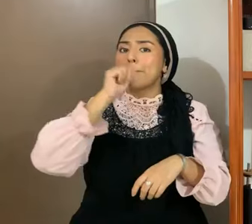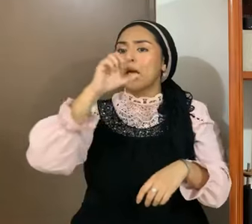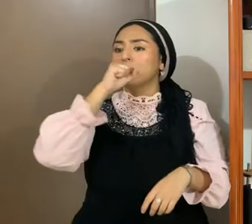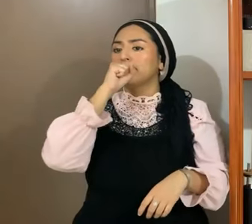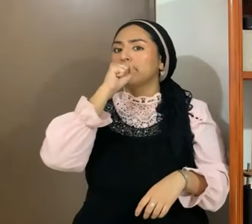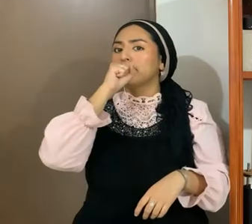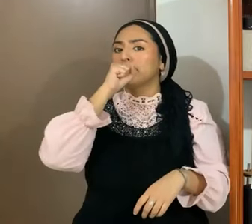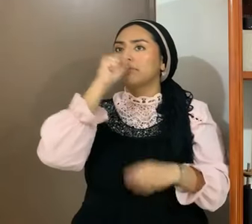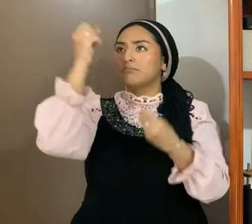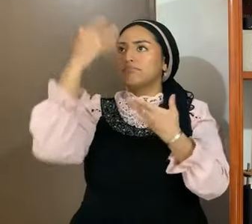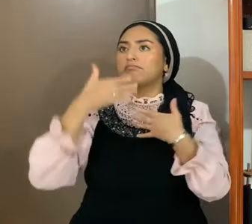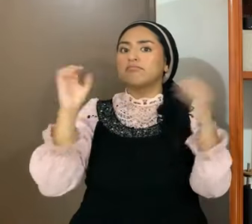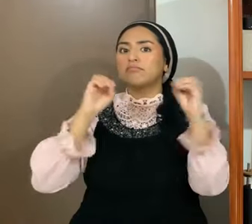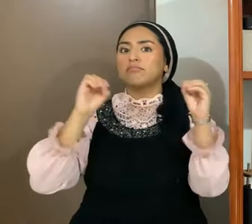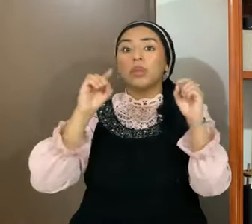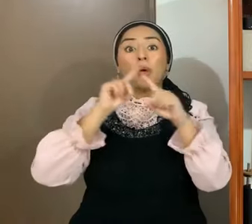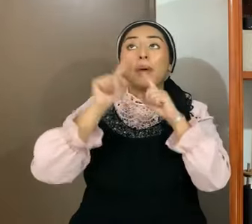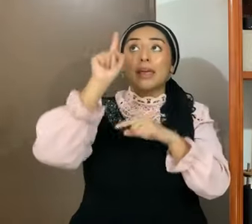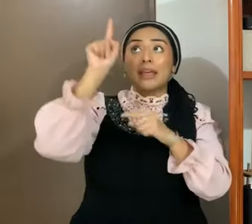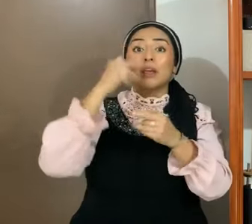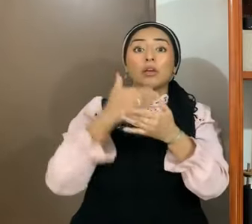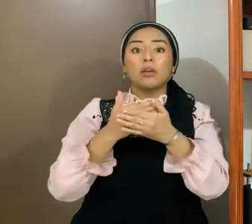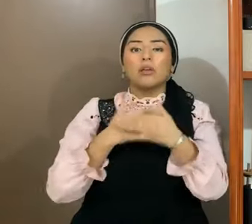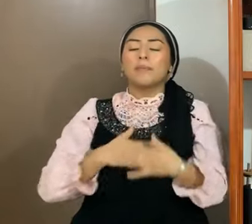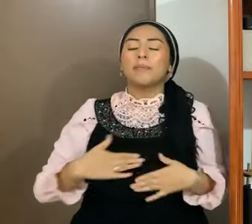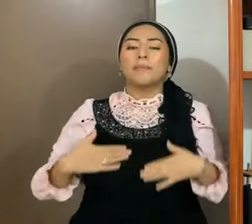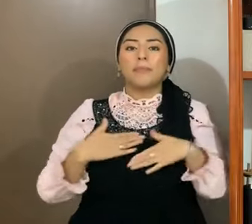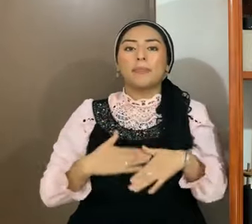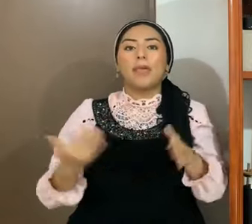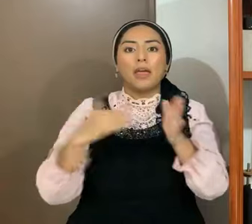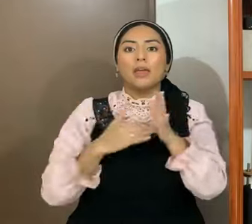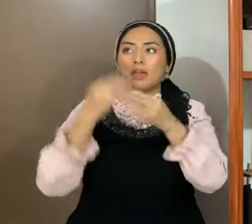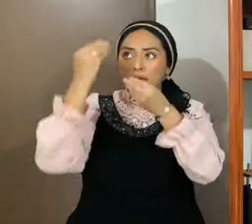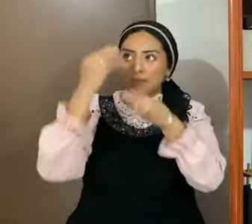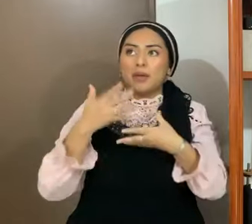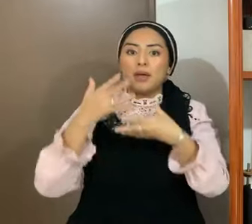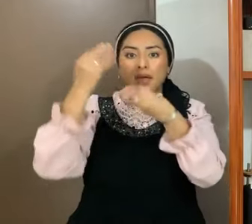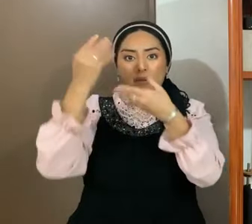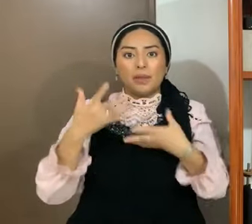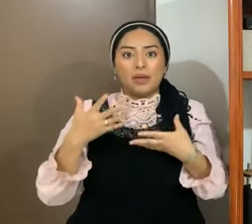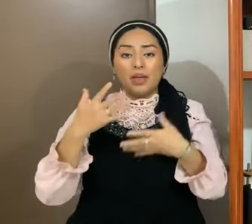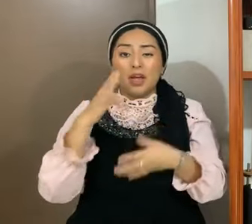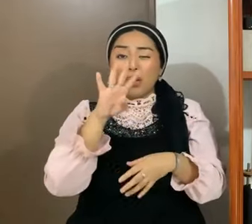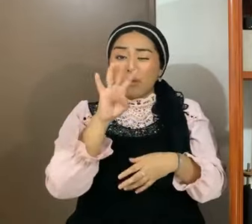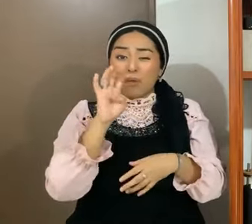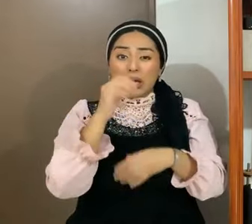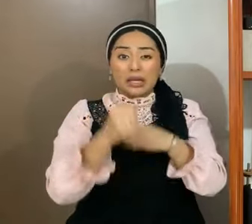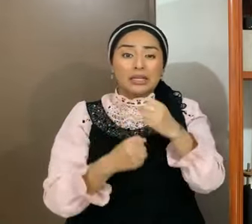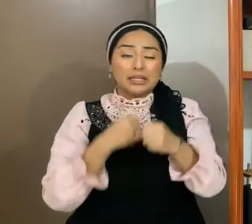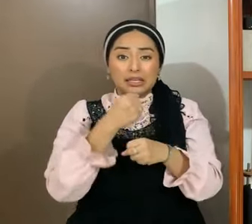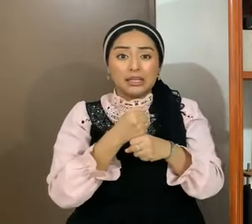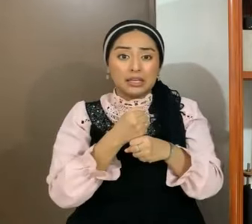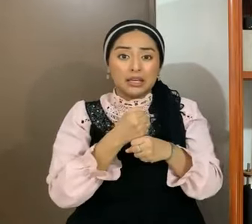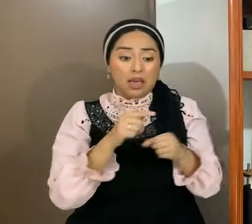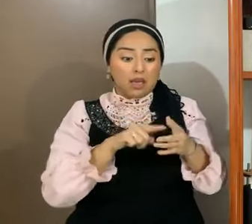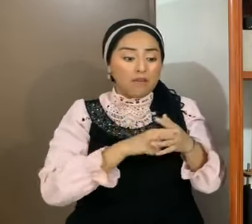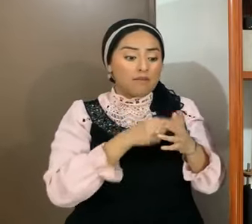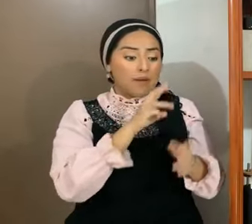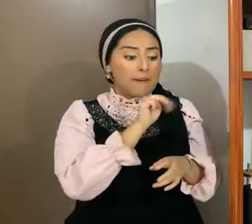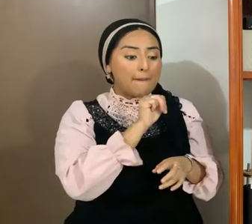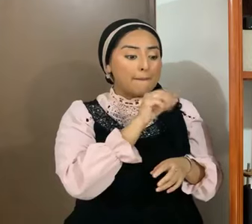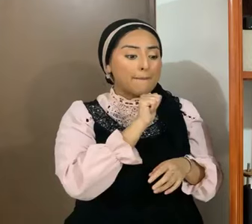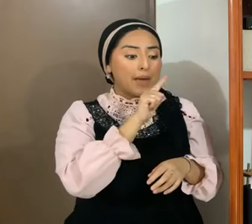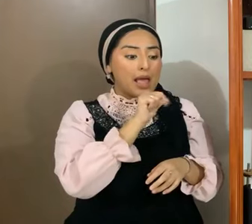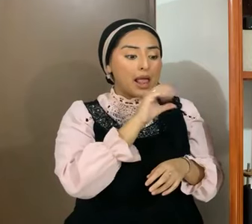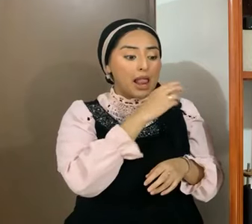hacer, pero Él es bueno y se complace una y otra vez en hablar con nosotros. Durante 400 años, desde